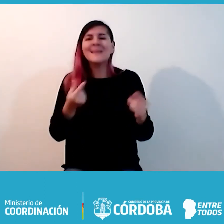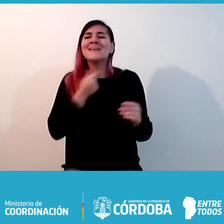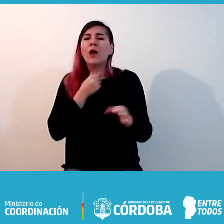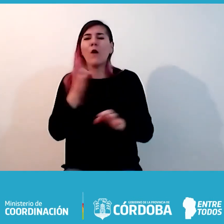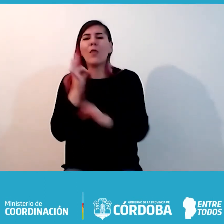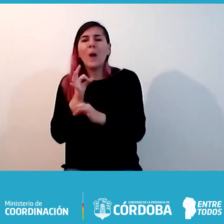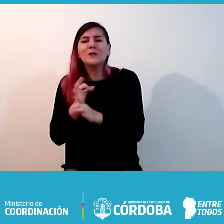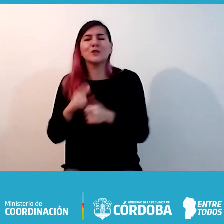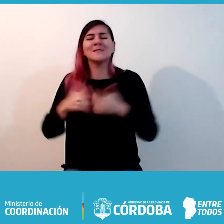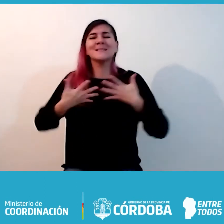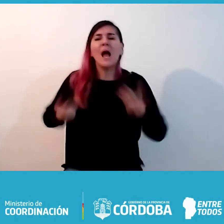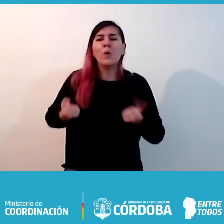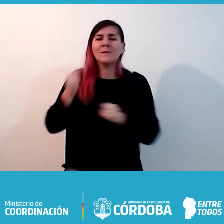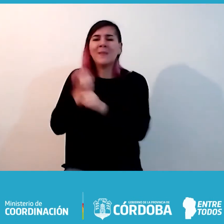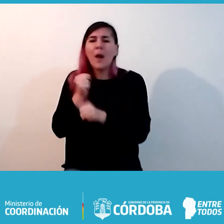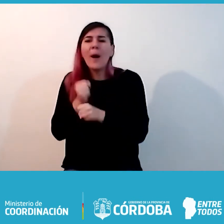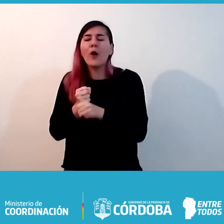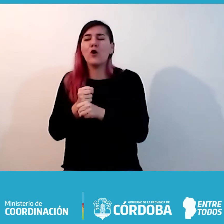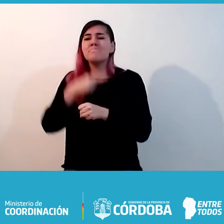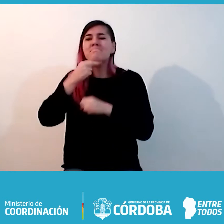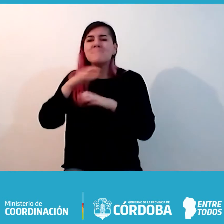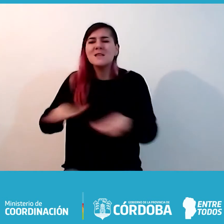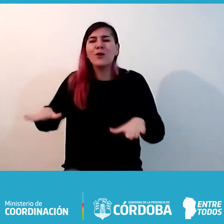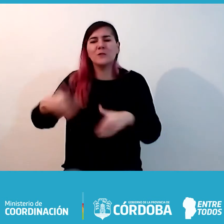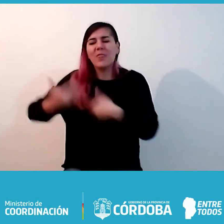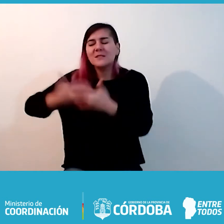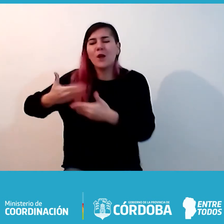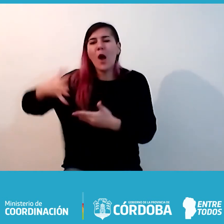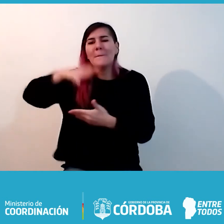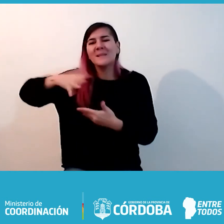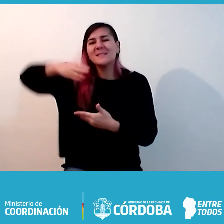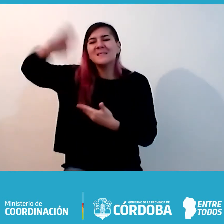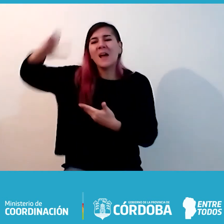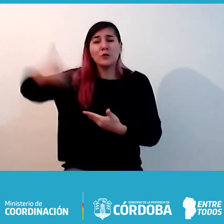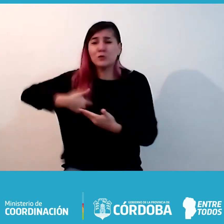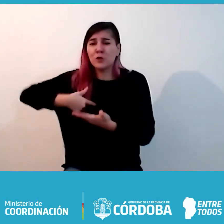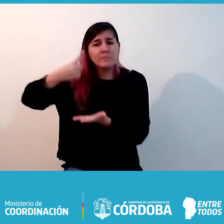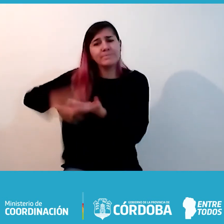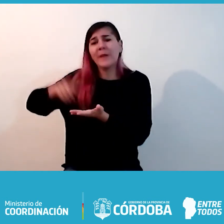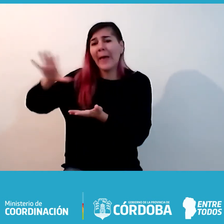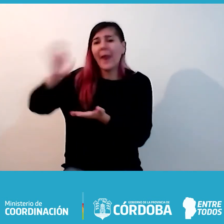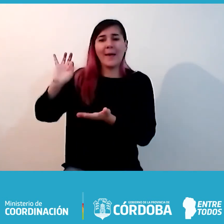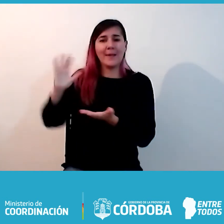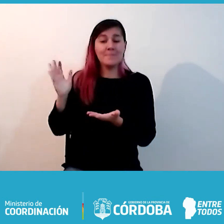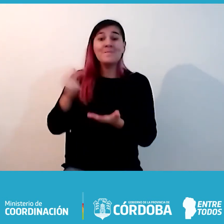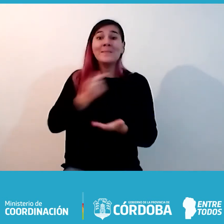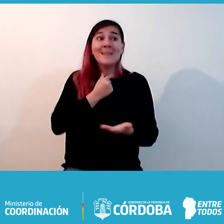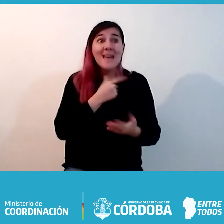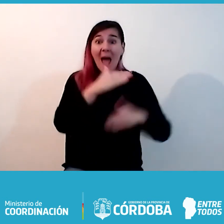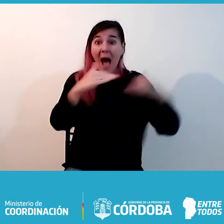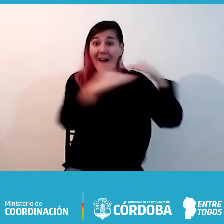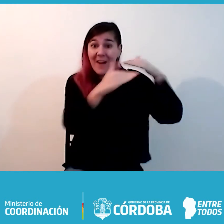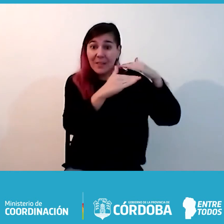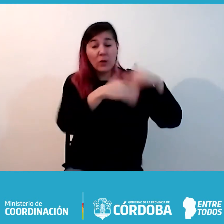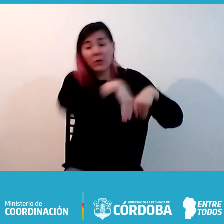educación, salud, trabajo, que mis hijos se desarrollen en un ambiente serrano como el que yo elegí. El que quiere asfalto, que se vaya a la